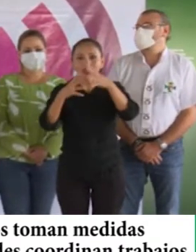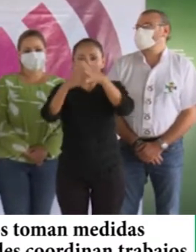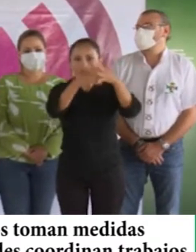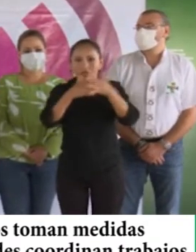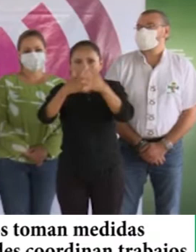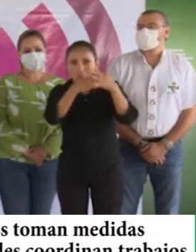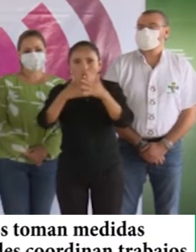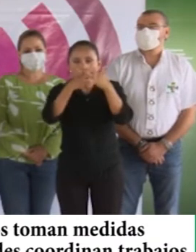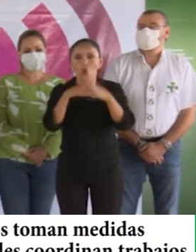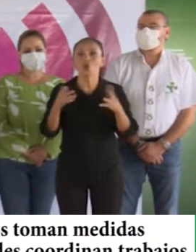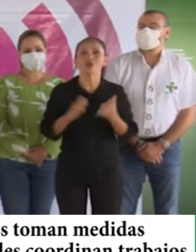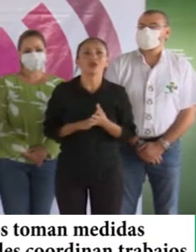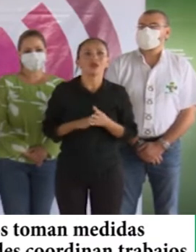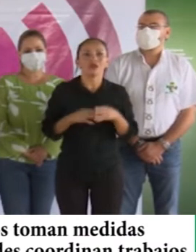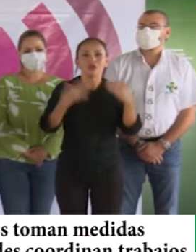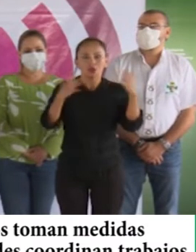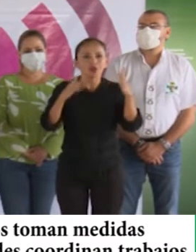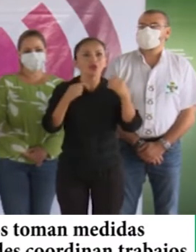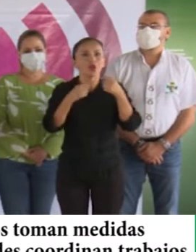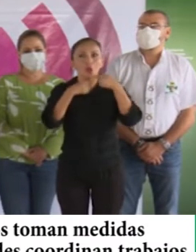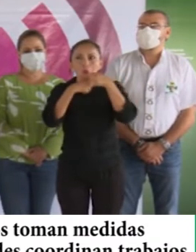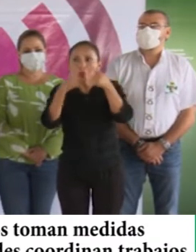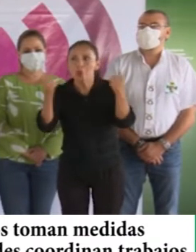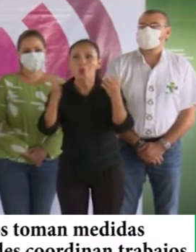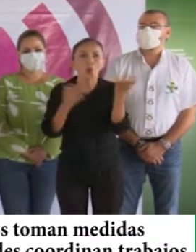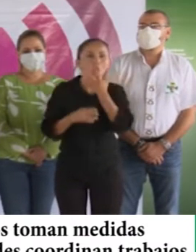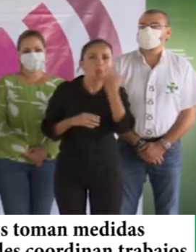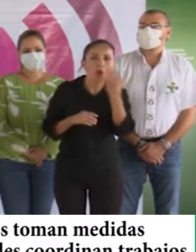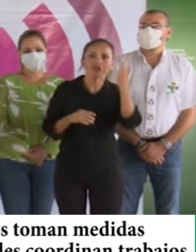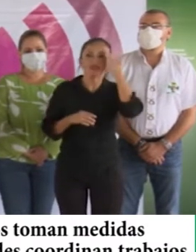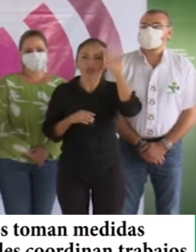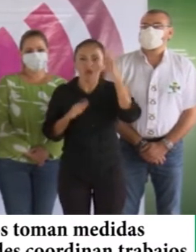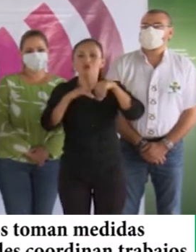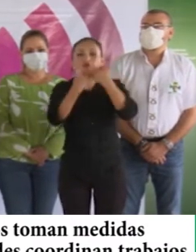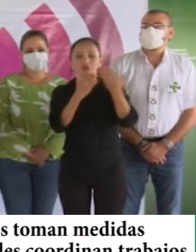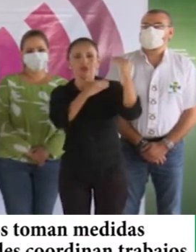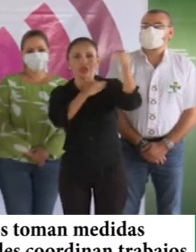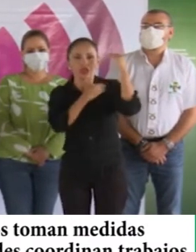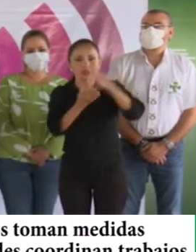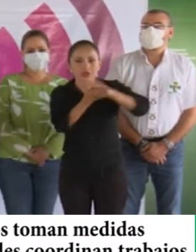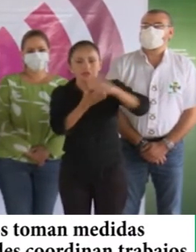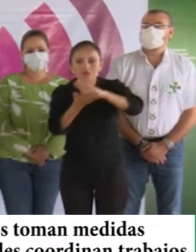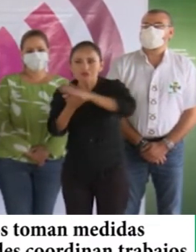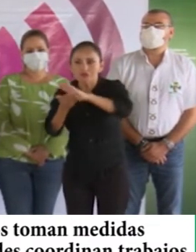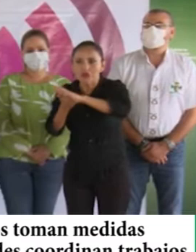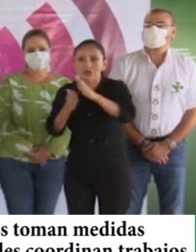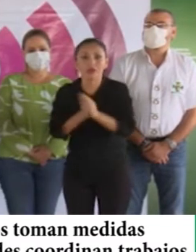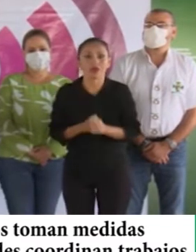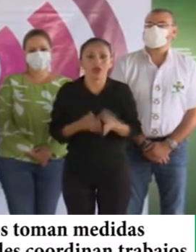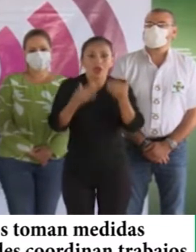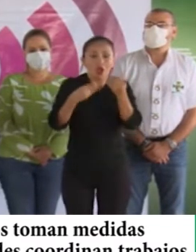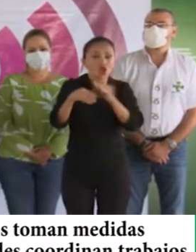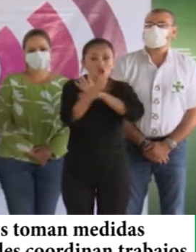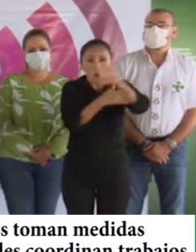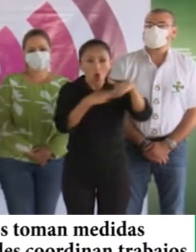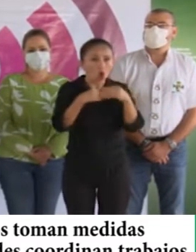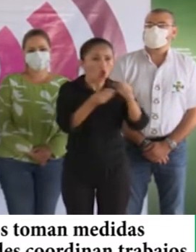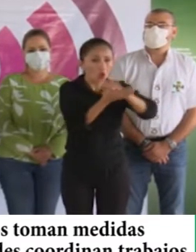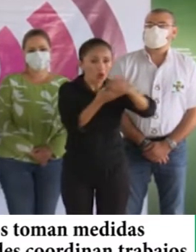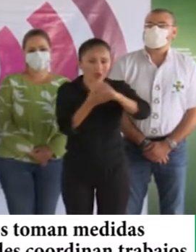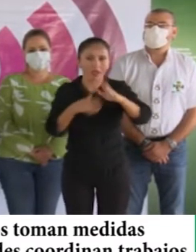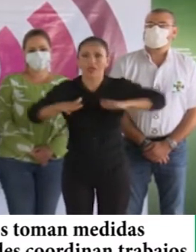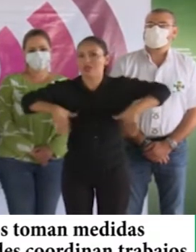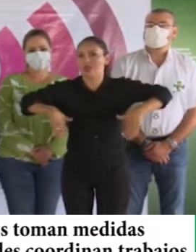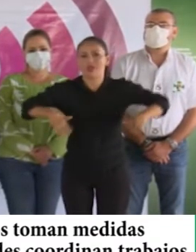América se han hecho eco de esta operación de desinfección de Santa Cruz. La operación todavía no